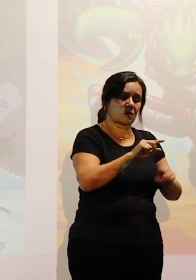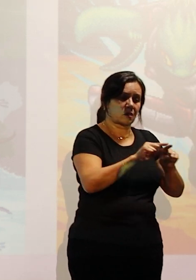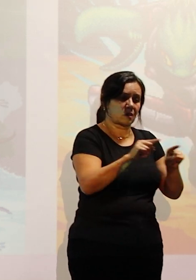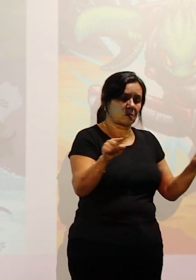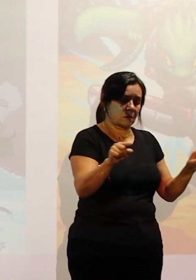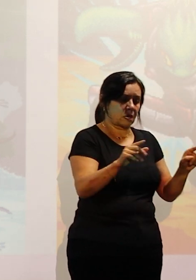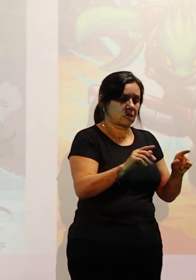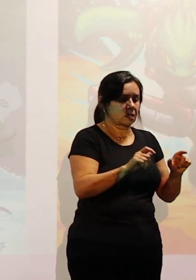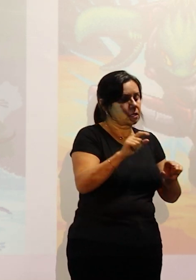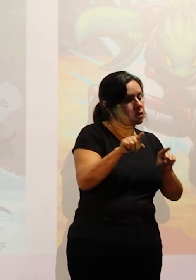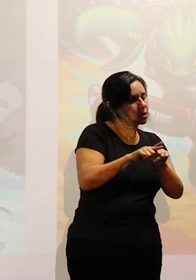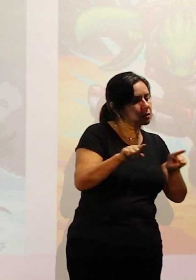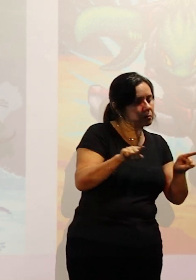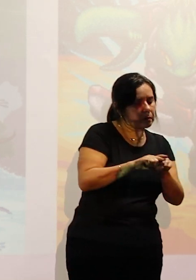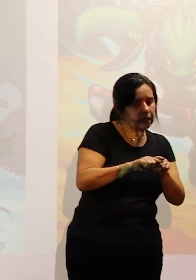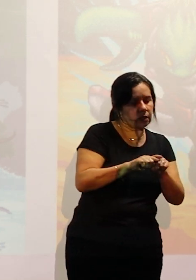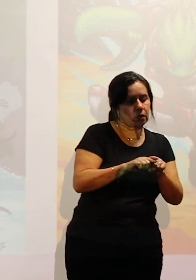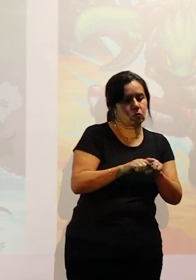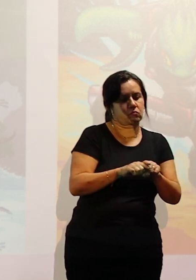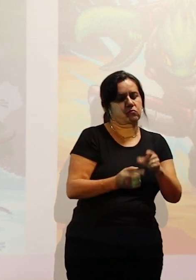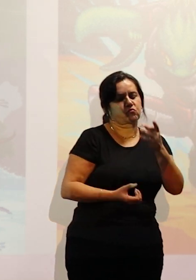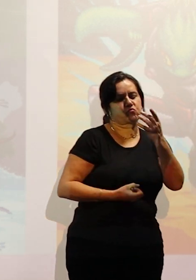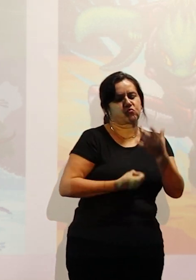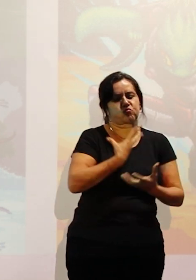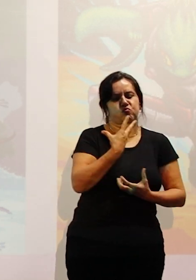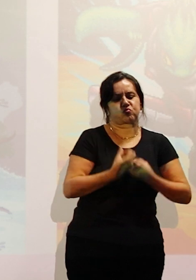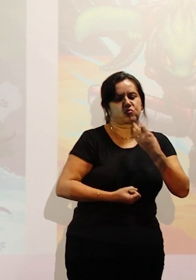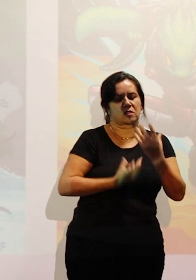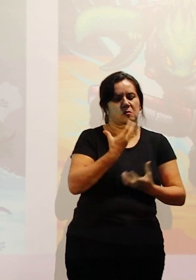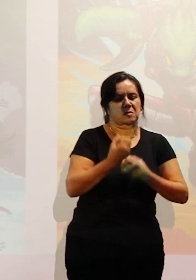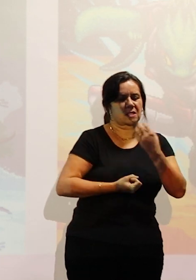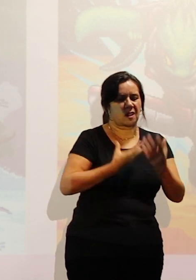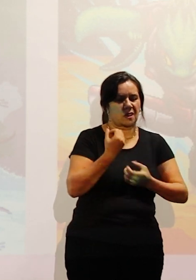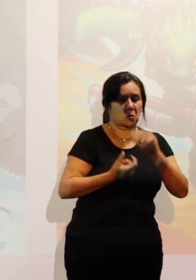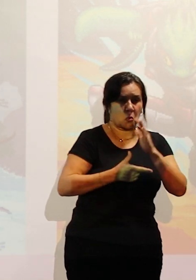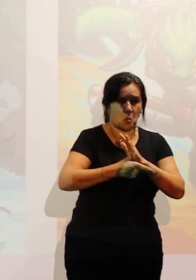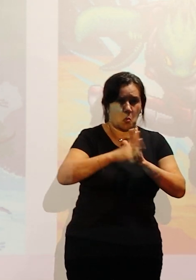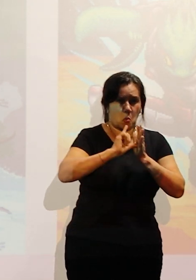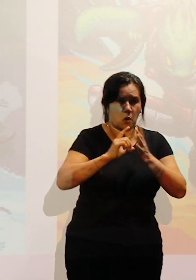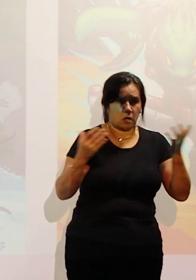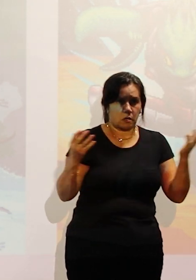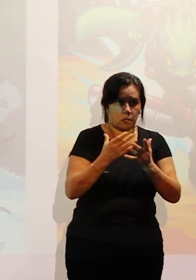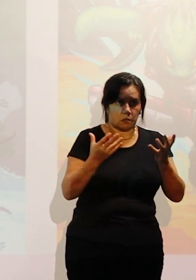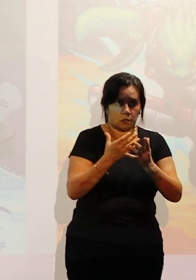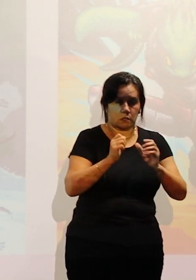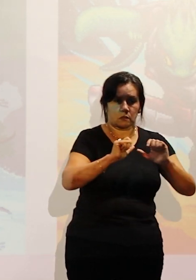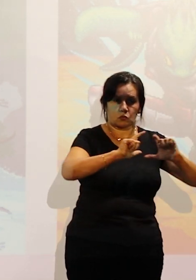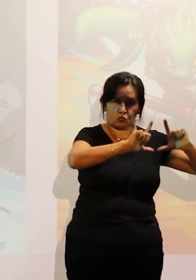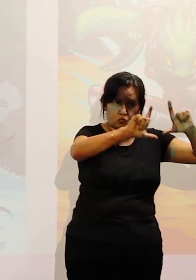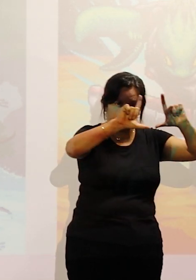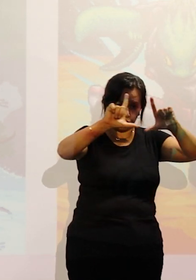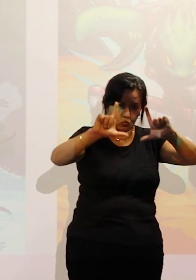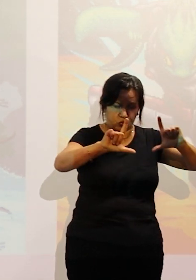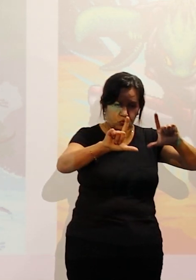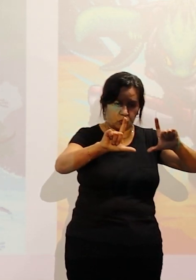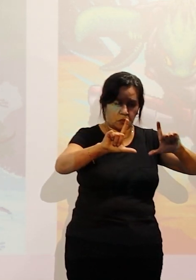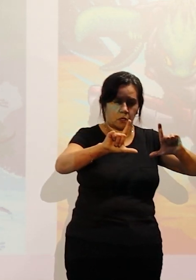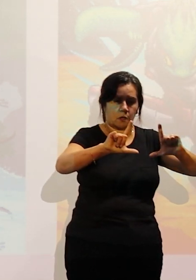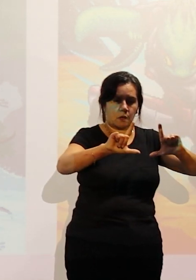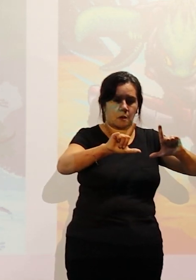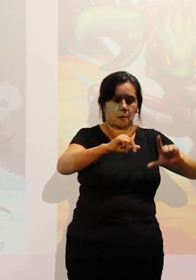Fantasy Tactics, então isso é inspirado um pouco numa das capas do CD do Final Fantasy Tactics, lá do PlayStation